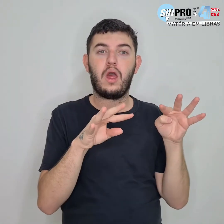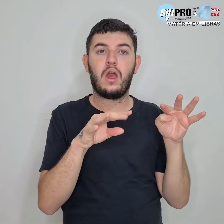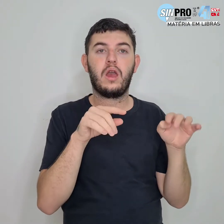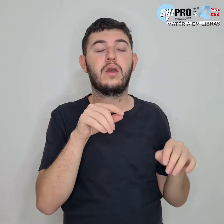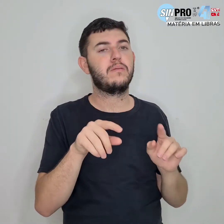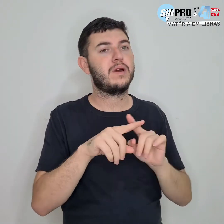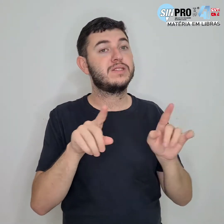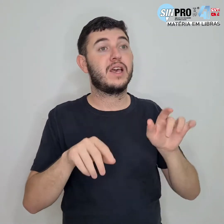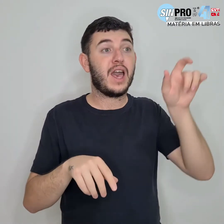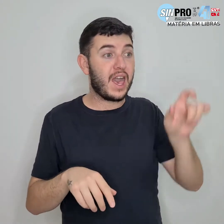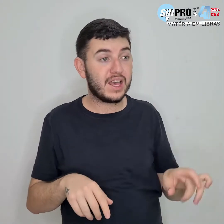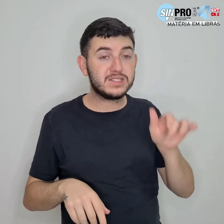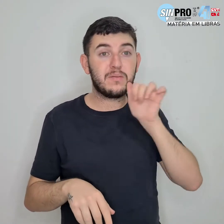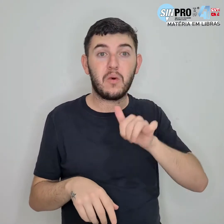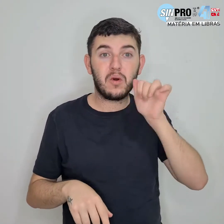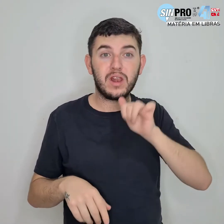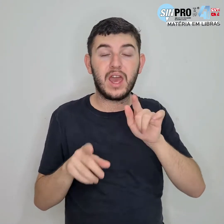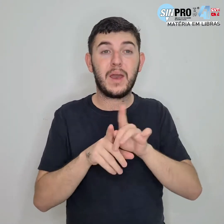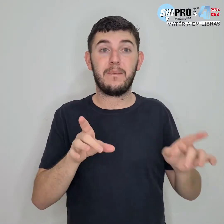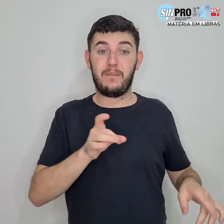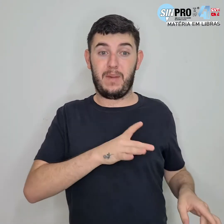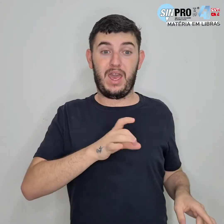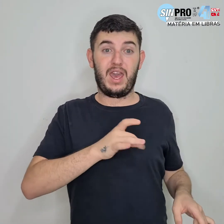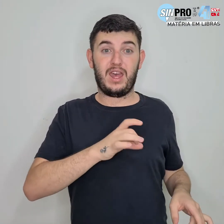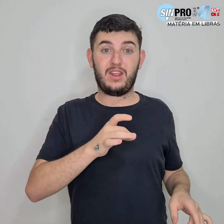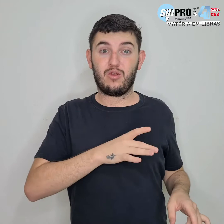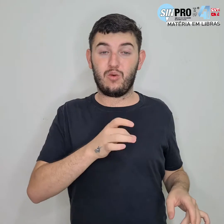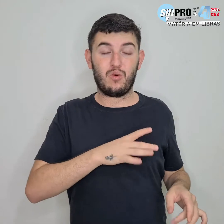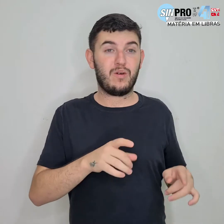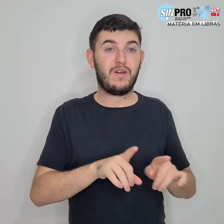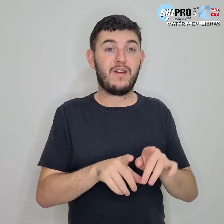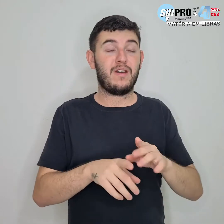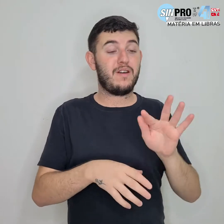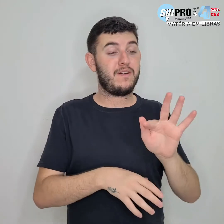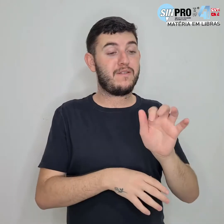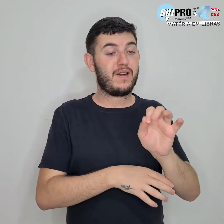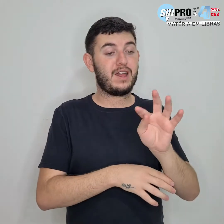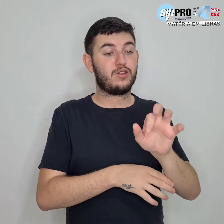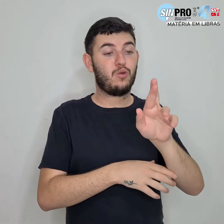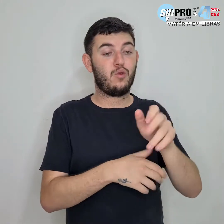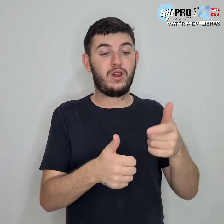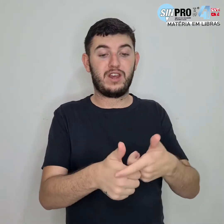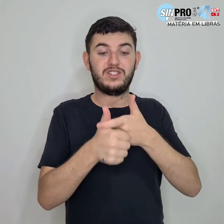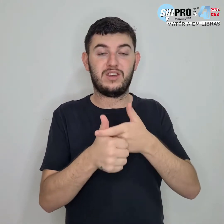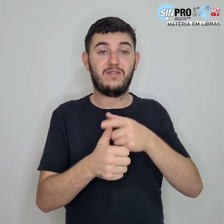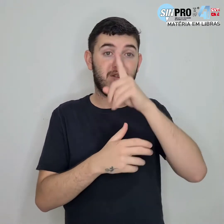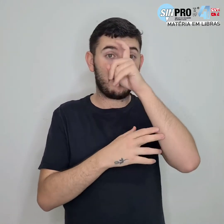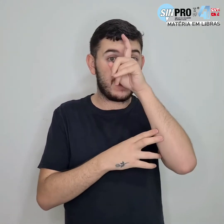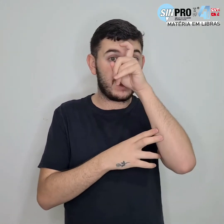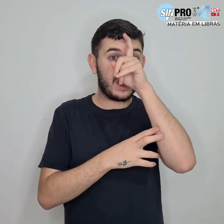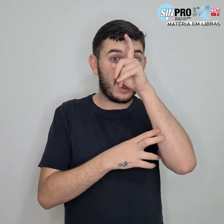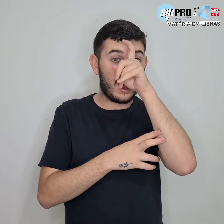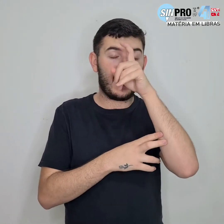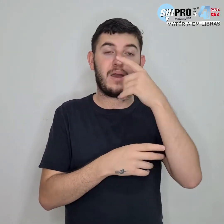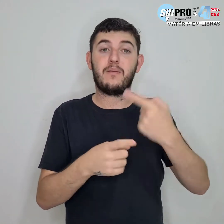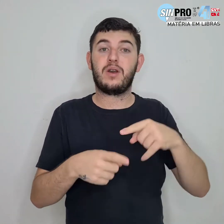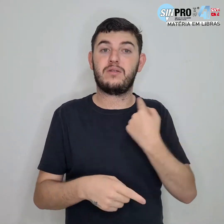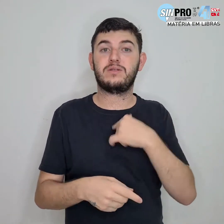que chegaria caso o serviço de resgate fosse acionado. Isso porque os Estados Unidos não oferecem serviço público de